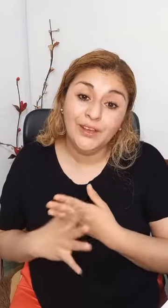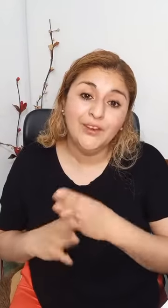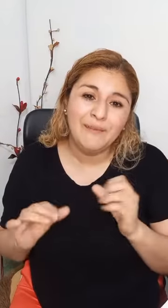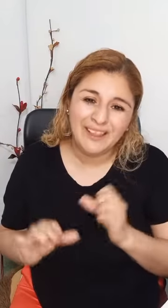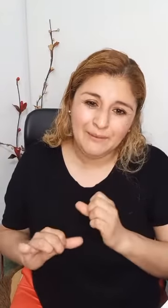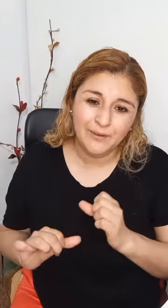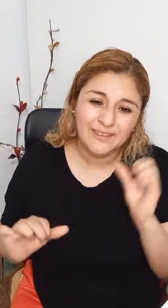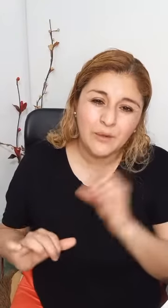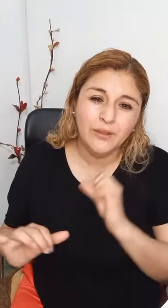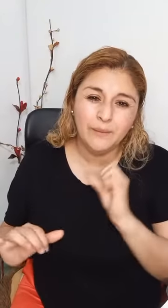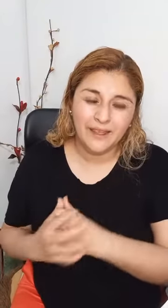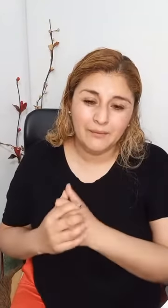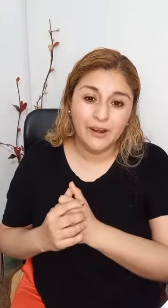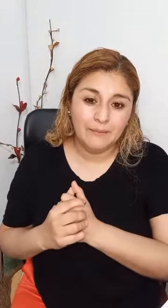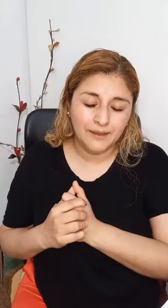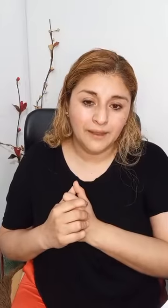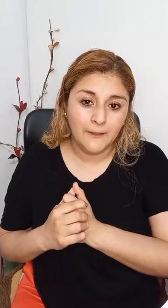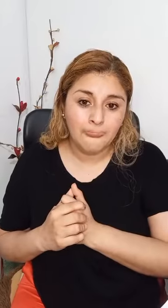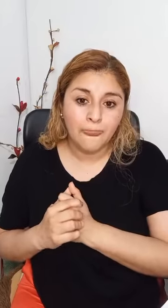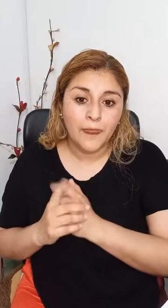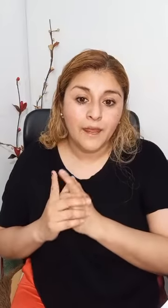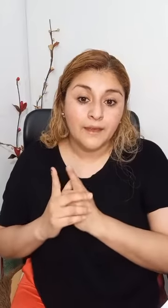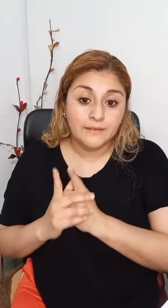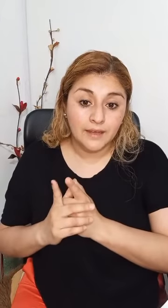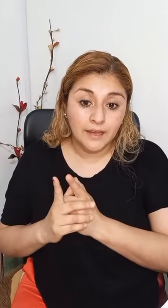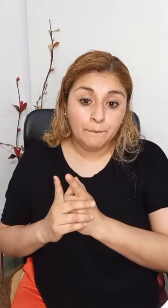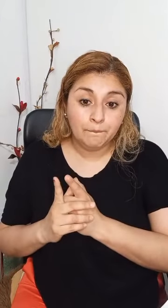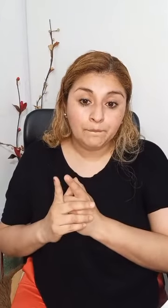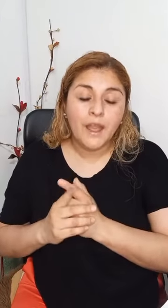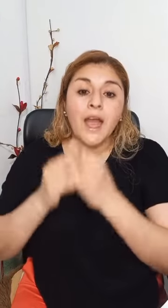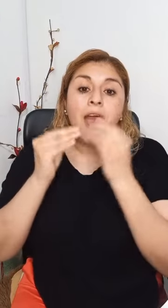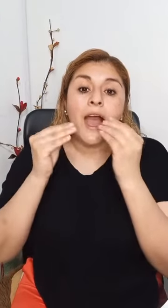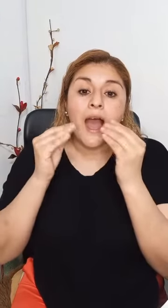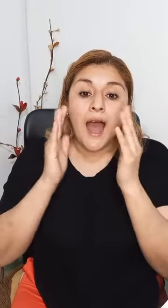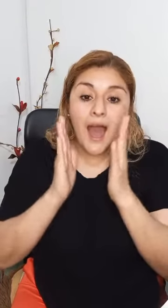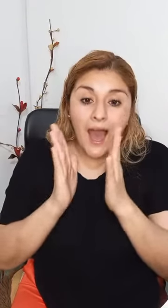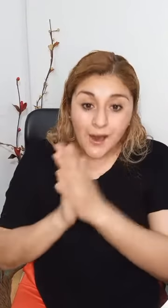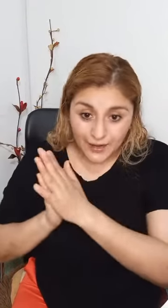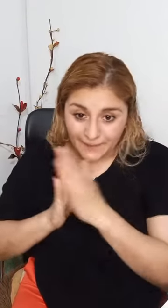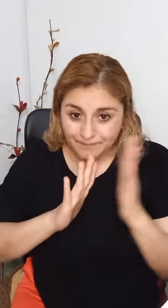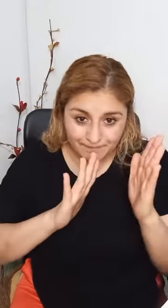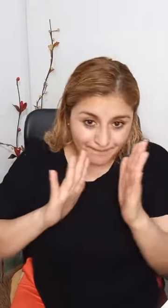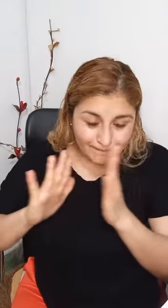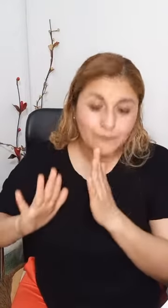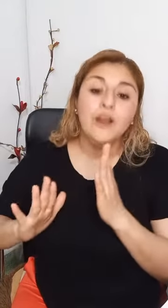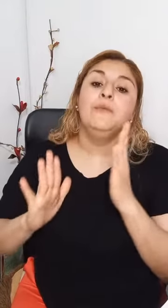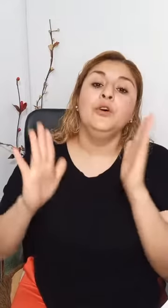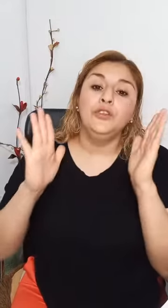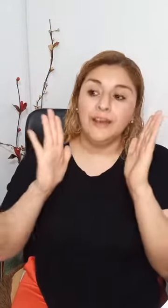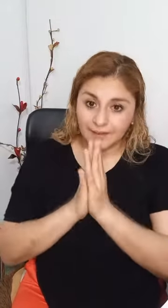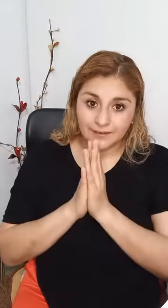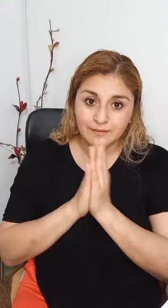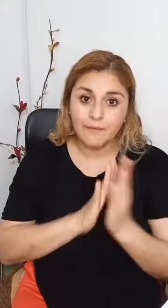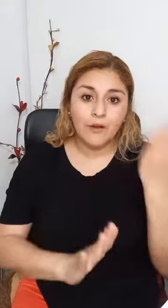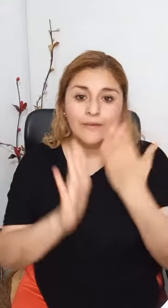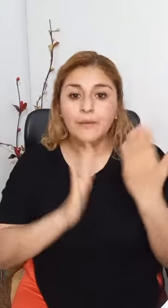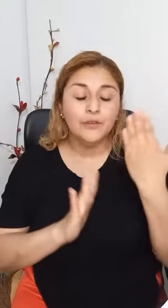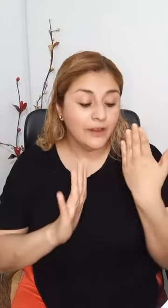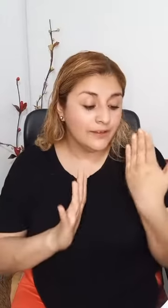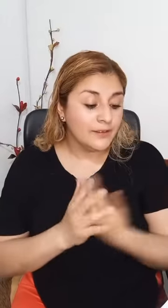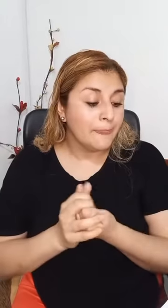todos, creo que perdimos, es ahí cuando perdimos realmente. ¿Sí? Ahora, vuelvo otra vez,